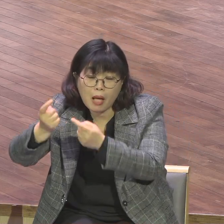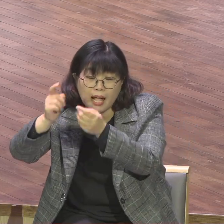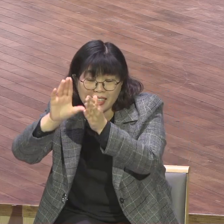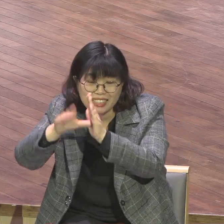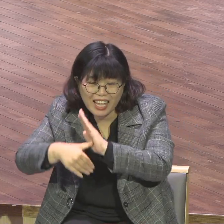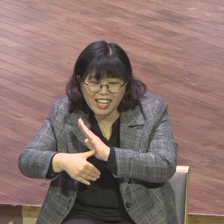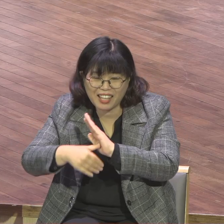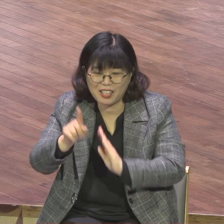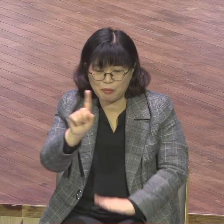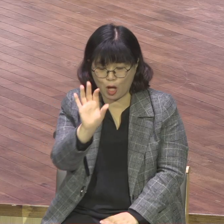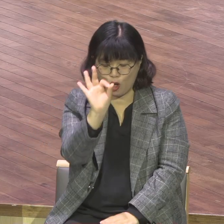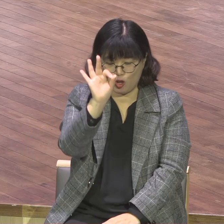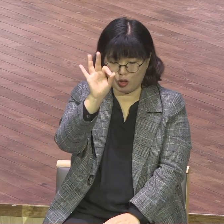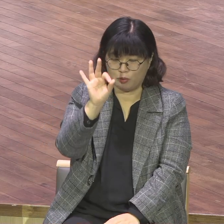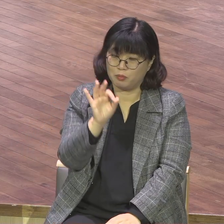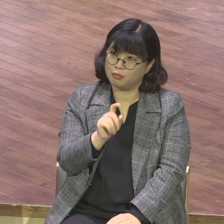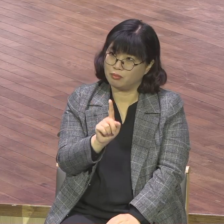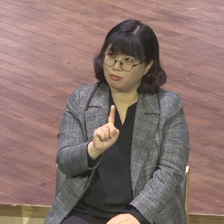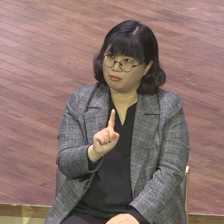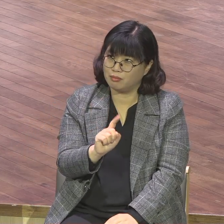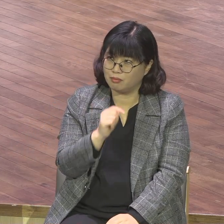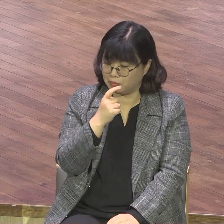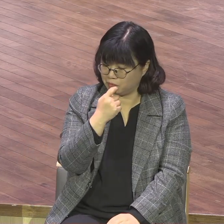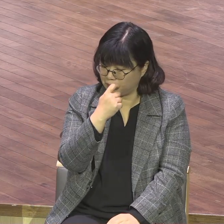50이 넘어가는 순간 60 정도 되면 완전히 그냥